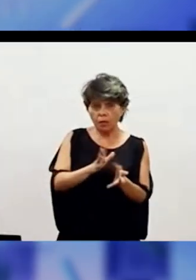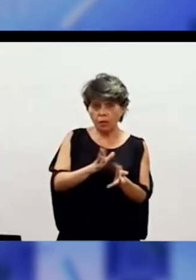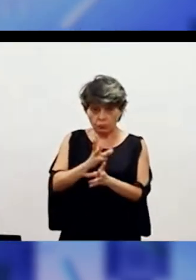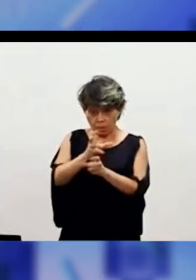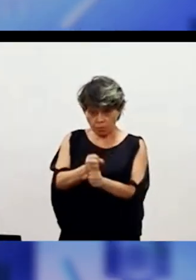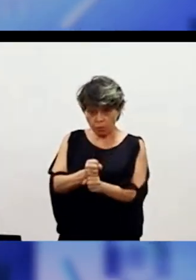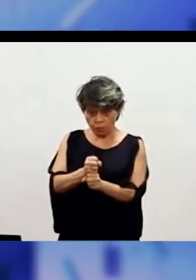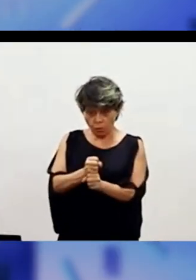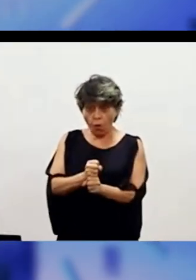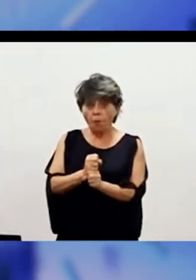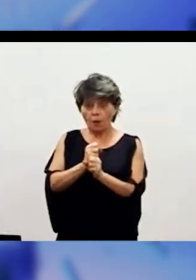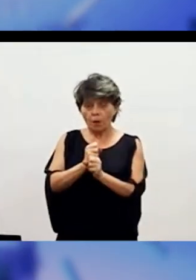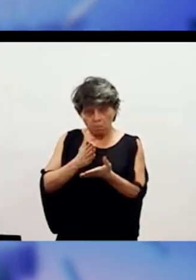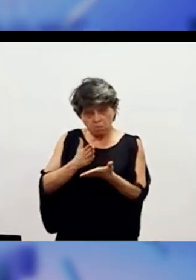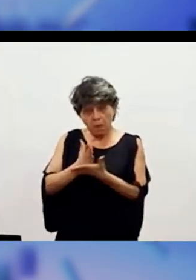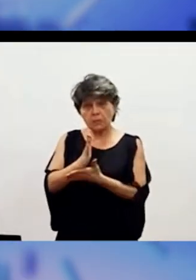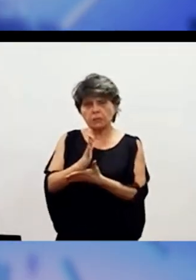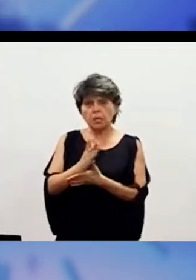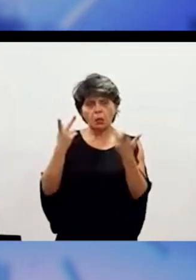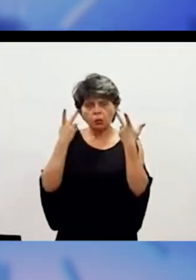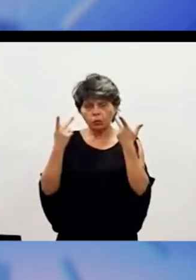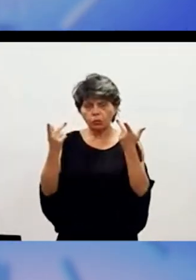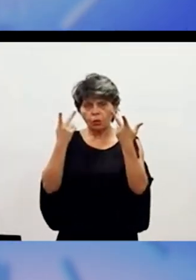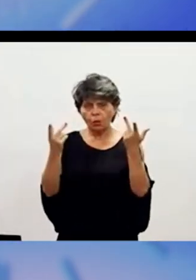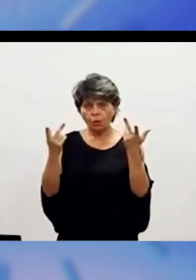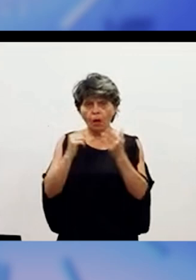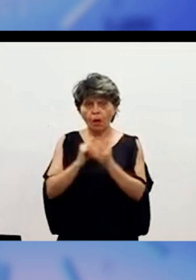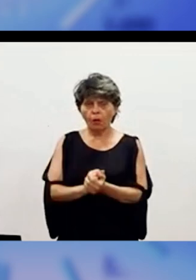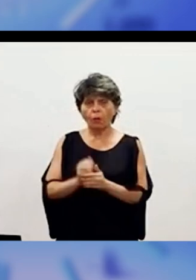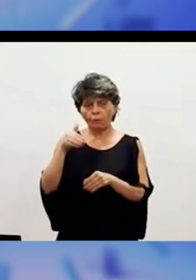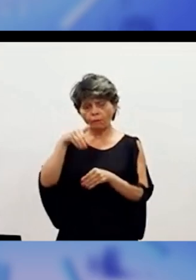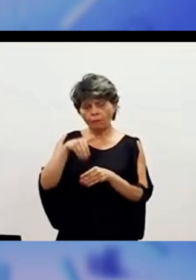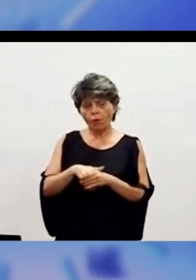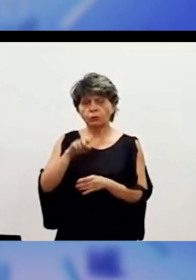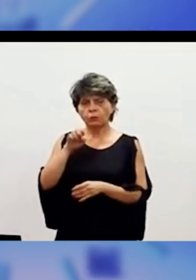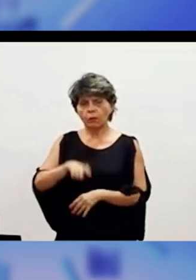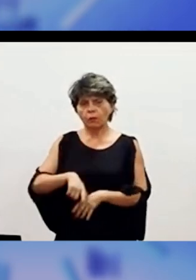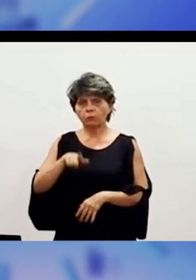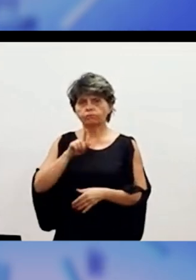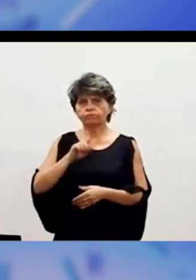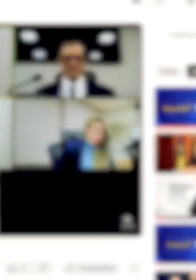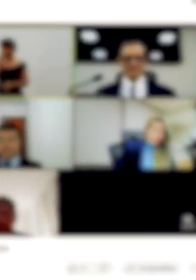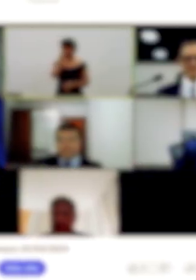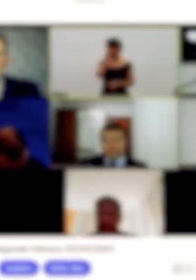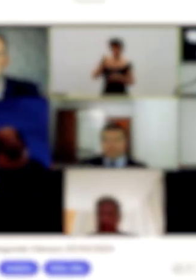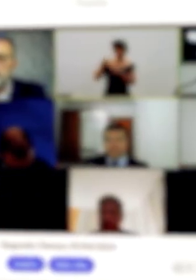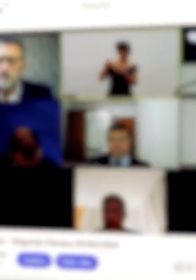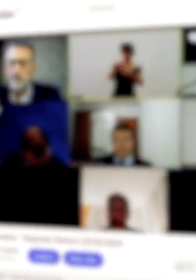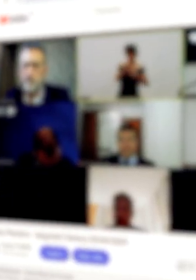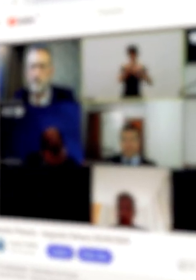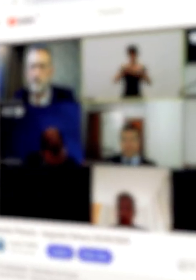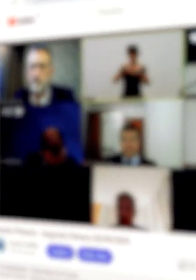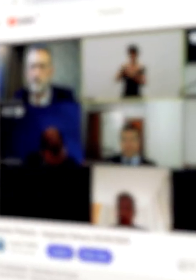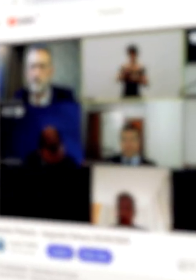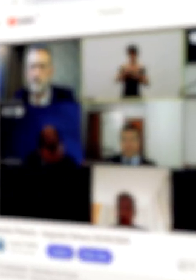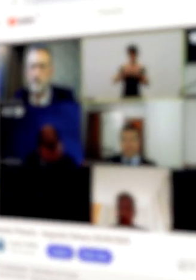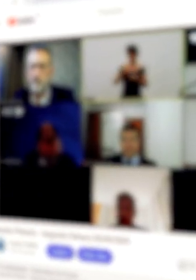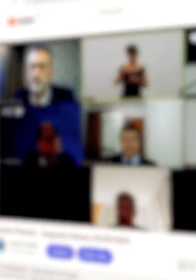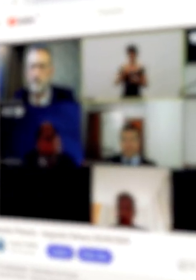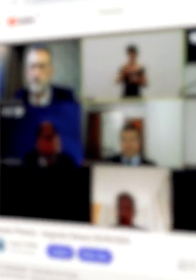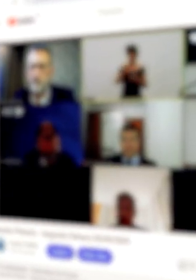Leon Silva, com tradução simultânea da intérprete de Libras, Vanusa de Oliveira. Para rever a sessão, basta